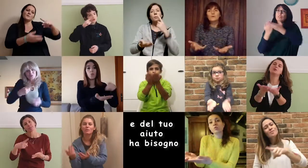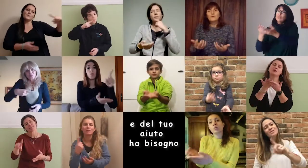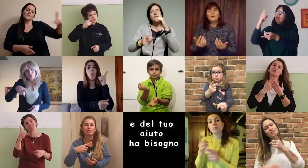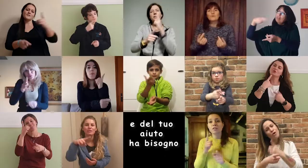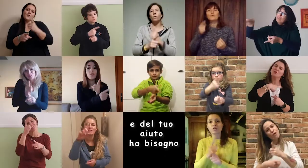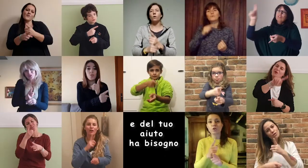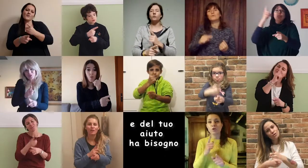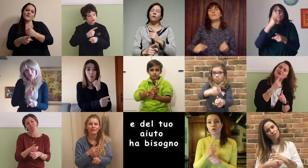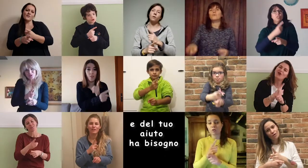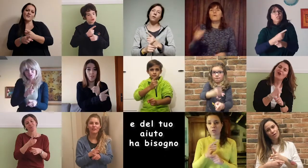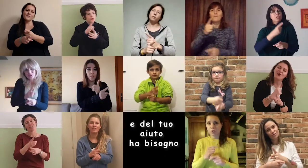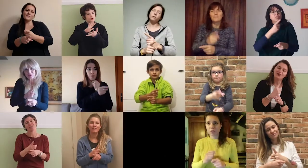ha bisogno